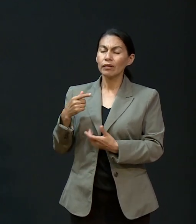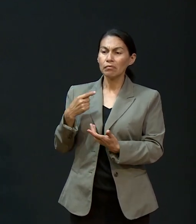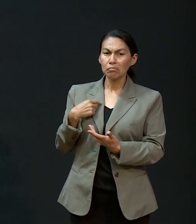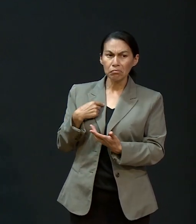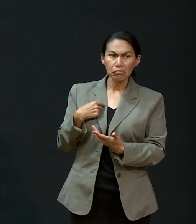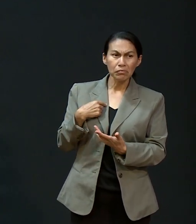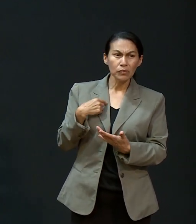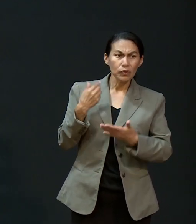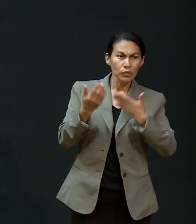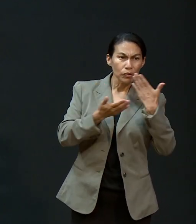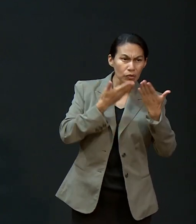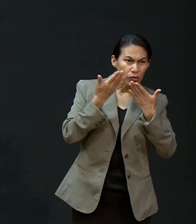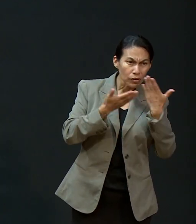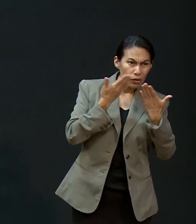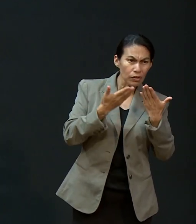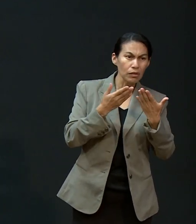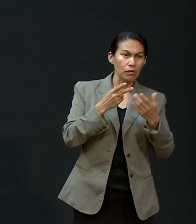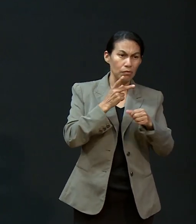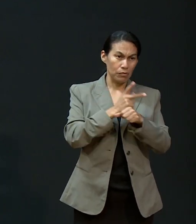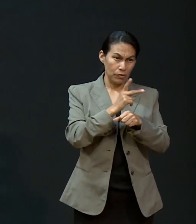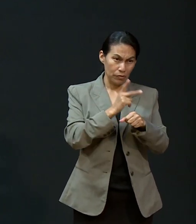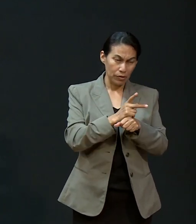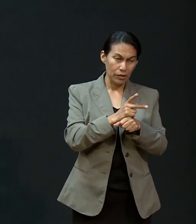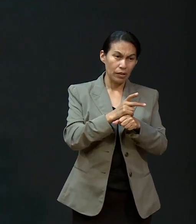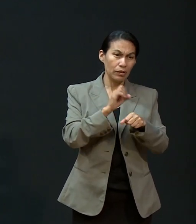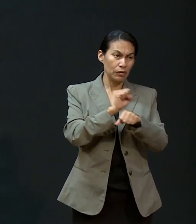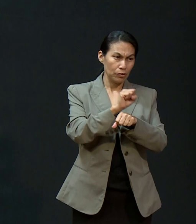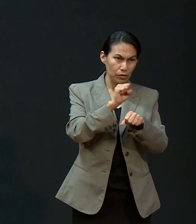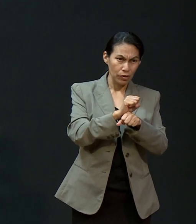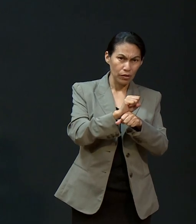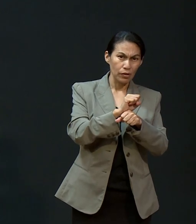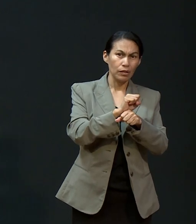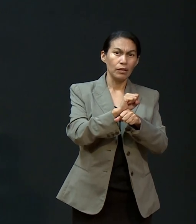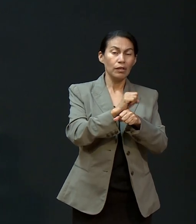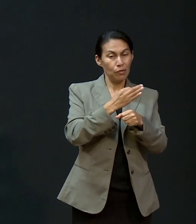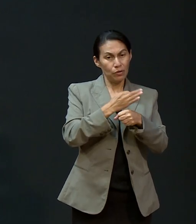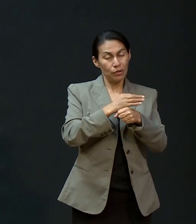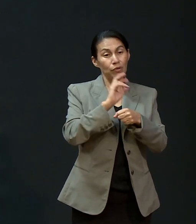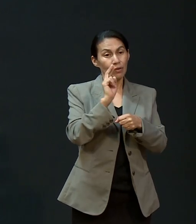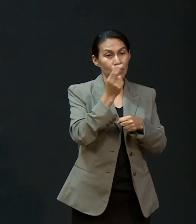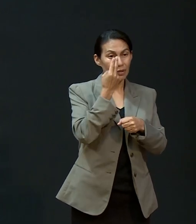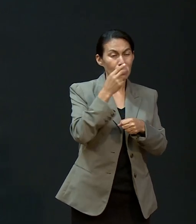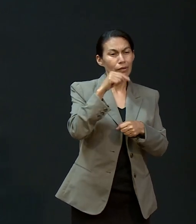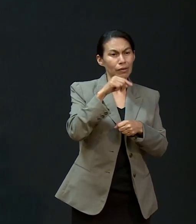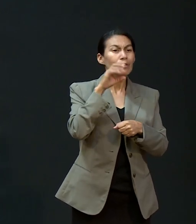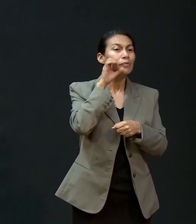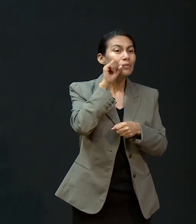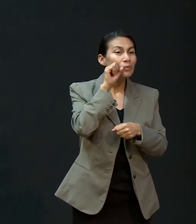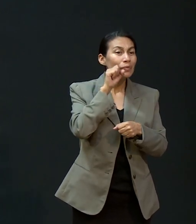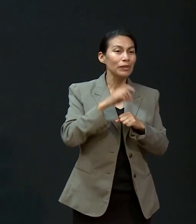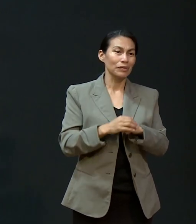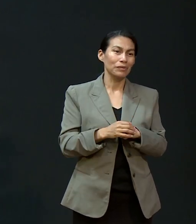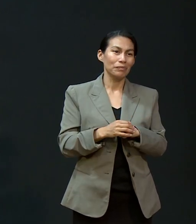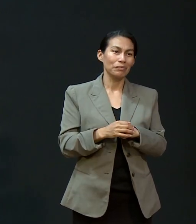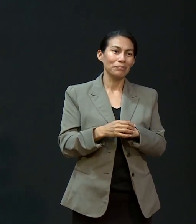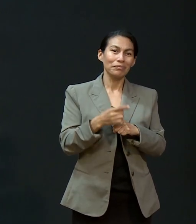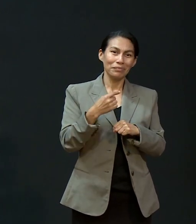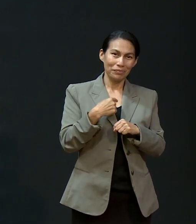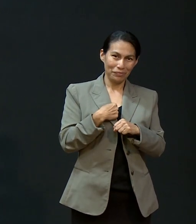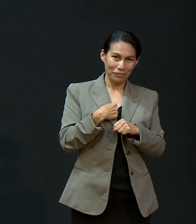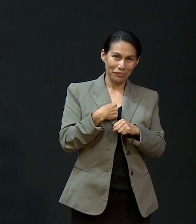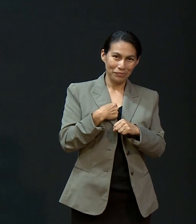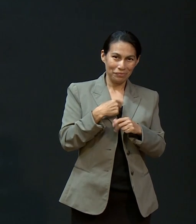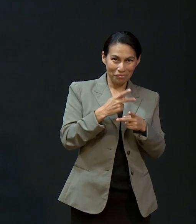son los grados de primaria, secundaria, preparatoria y hasta ahorita la universidad aquí en la Universidad de Montemorelos.